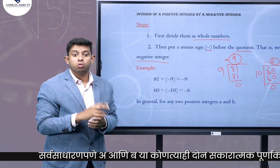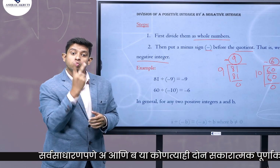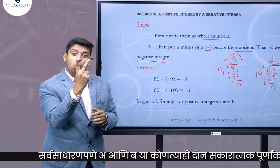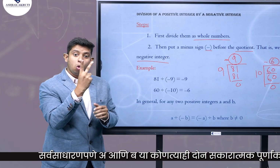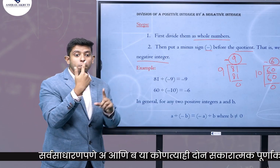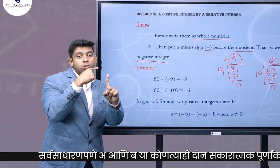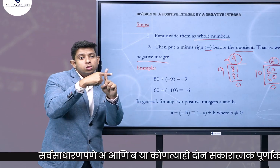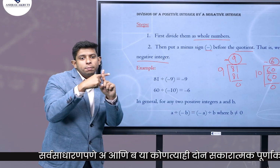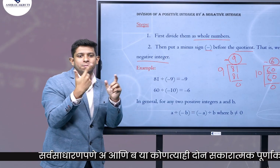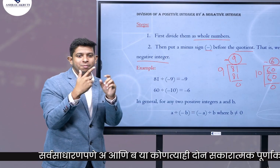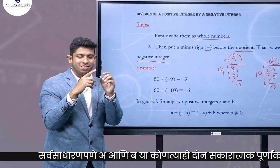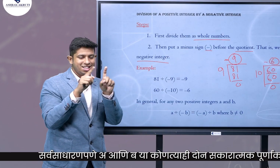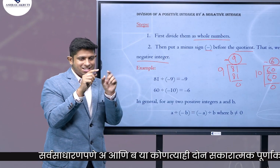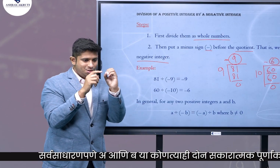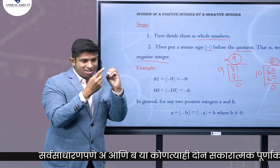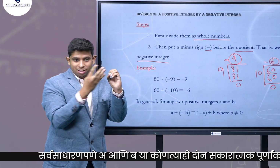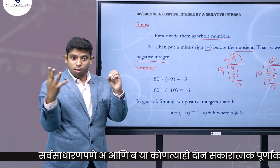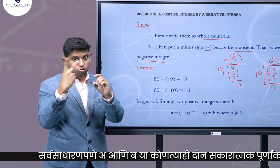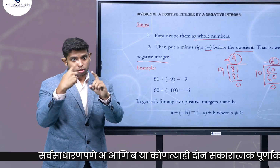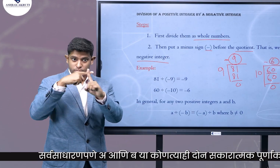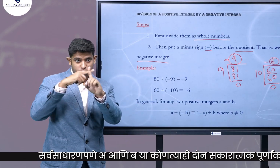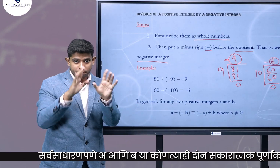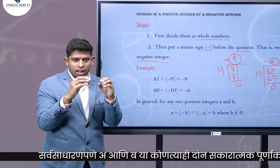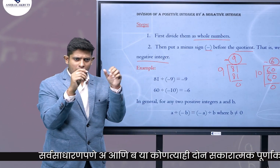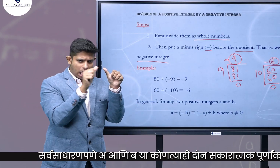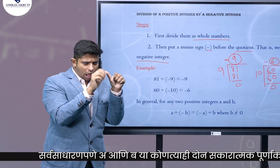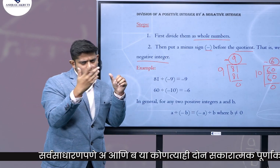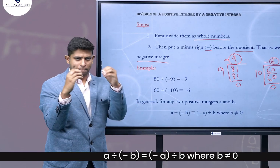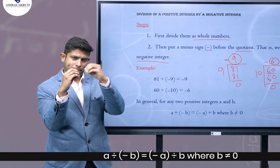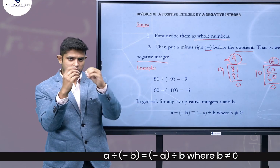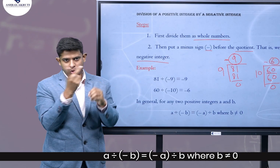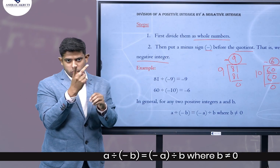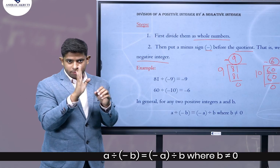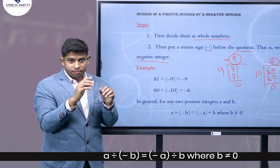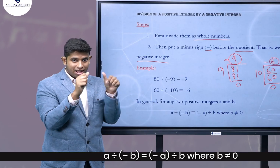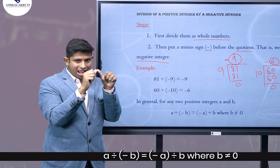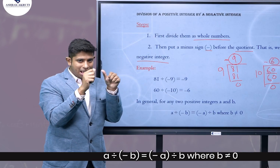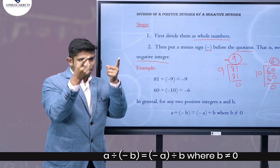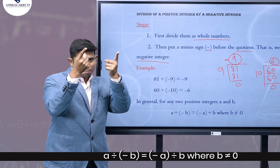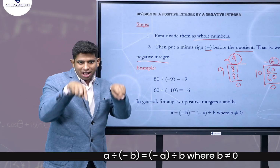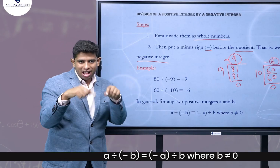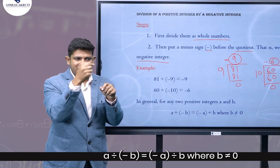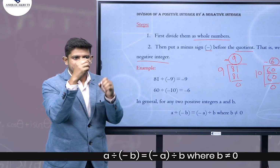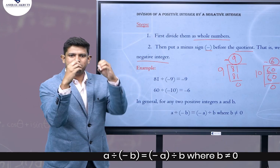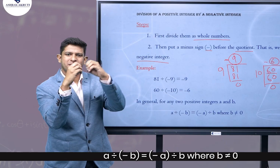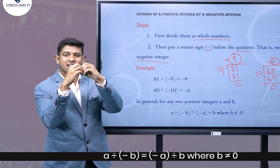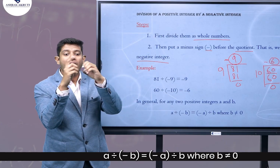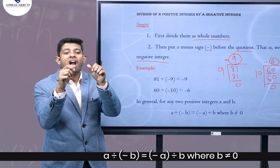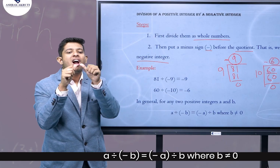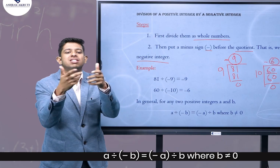सर्वसाधारणपणे अ आणि ब या कोणत्याही दोन सकारात्मक पूर्णांकांसाठी a डिवाइडेड ऑफ -b इक्वल्स टू -a